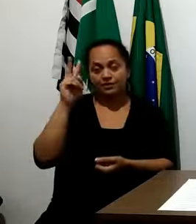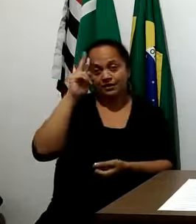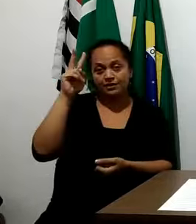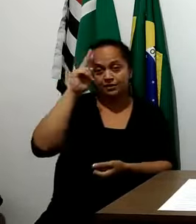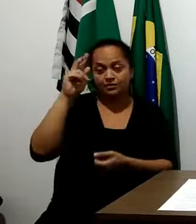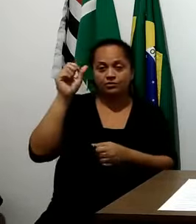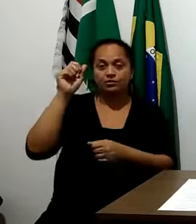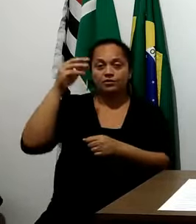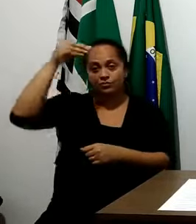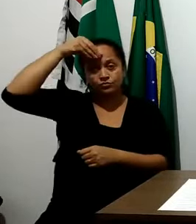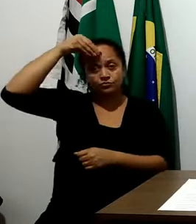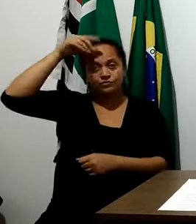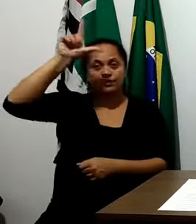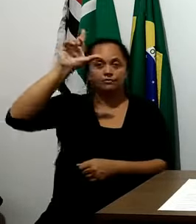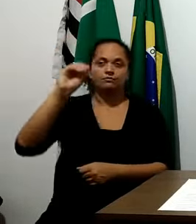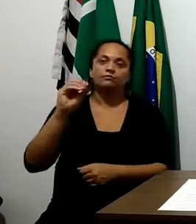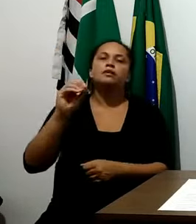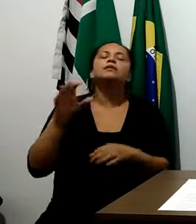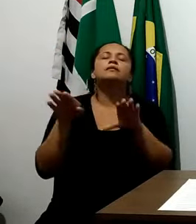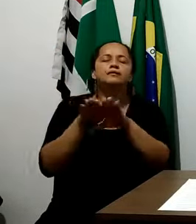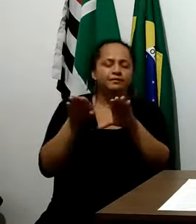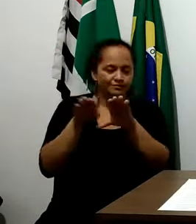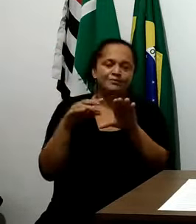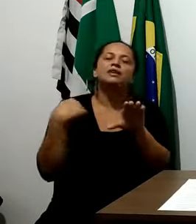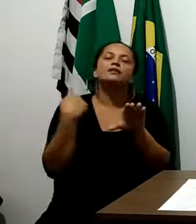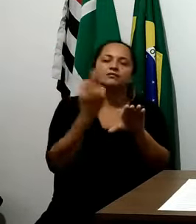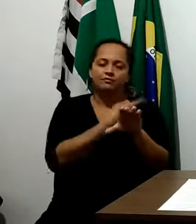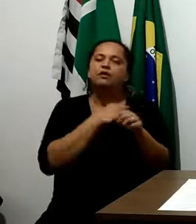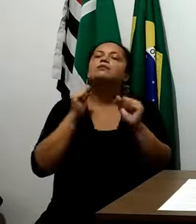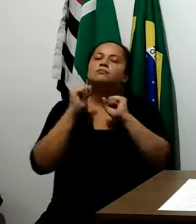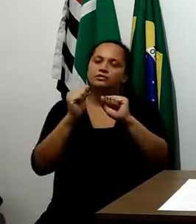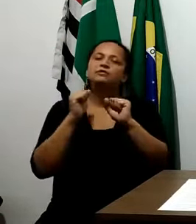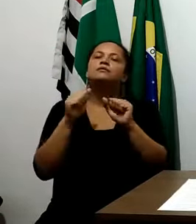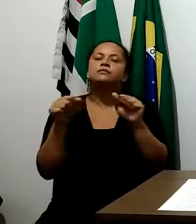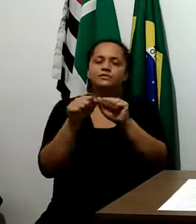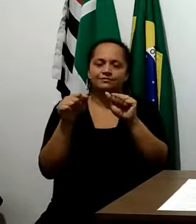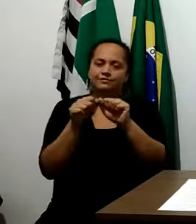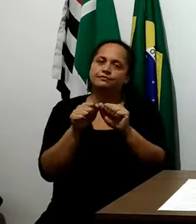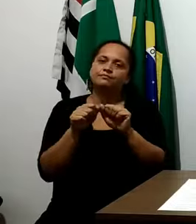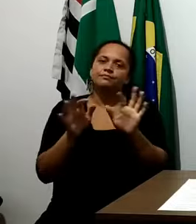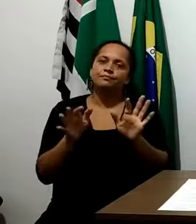história de todos aqueles que estão às nossas voltas. Que o Senhor